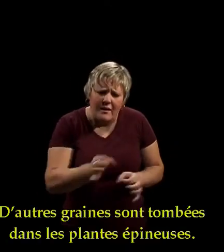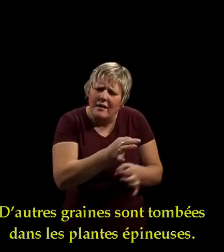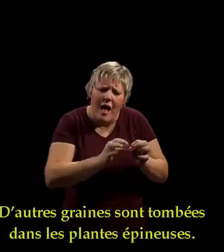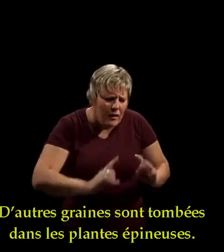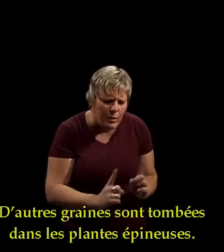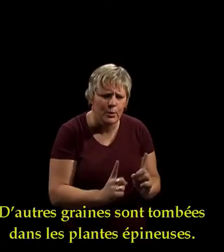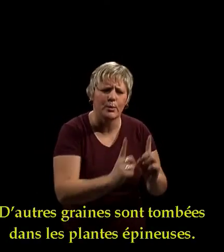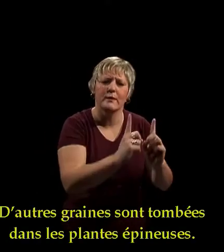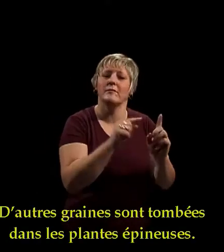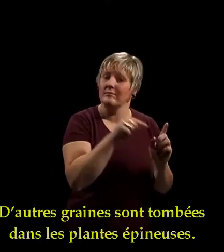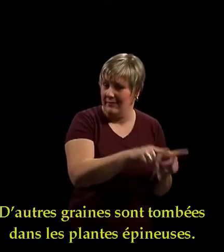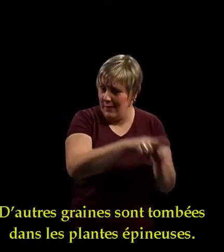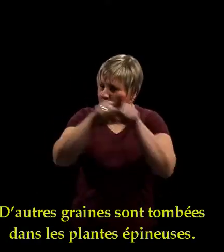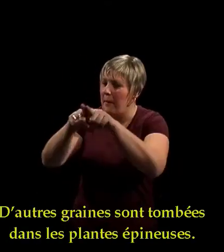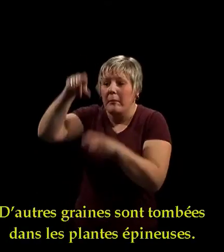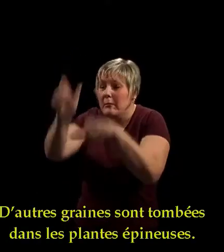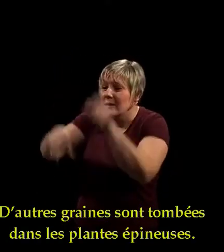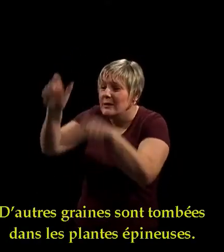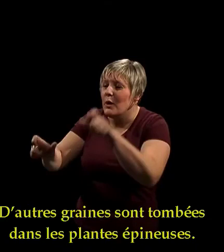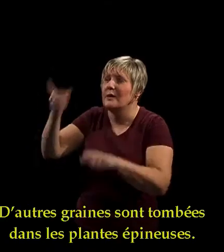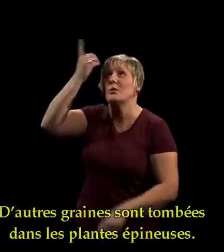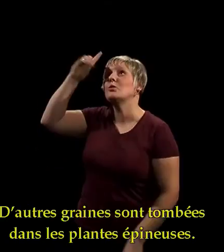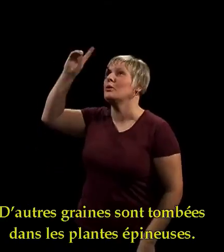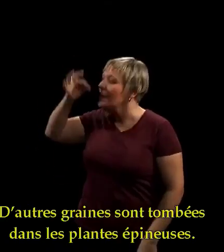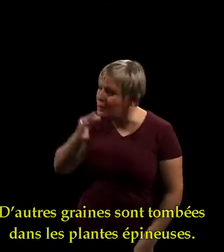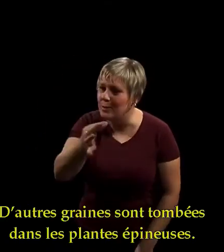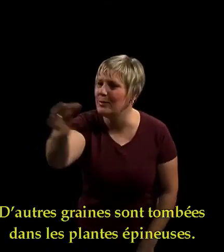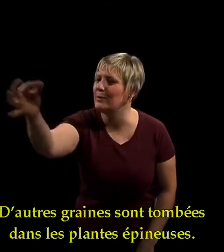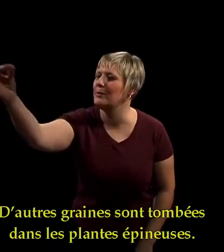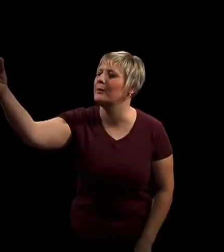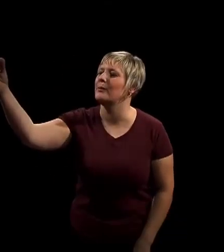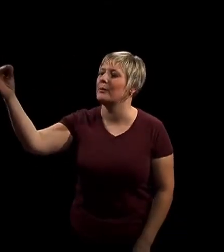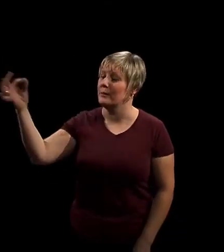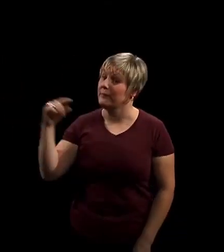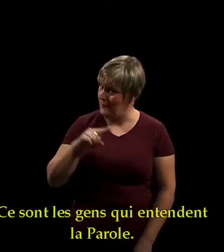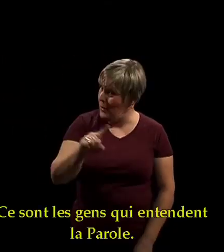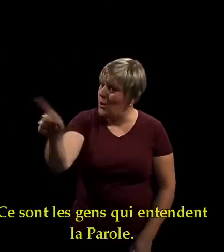D'autres graines sont tombées dans les plantes épineuses. Ce sont les gens qui entendent la parole.